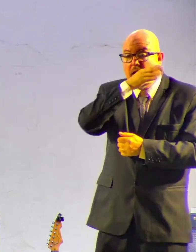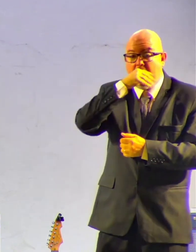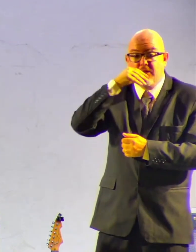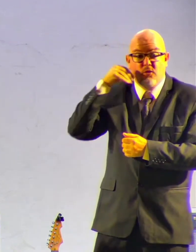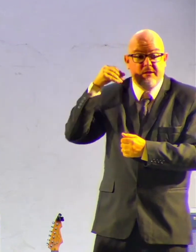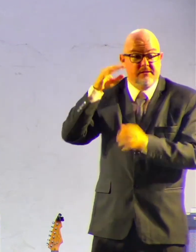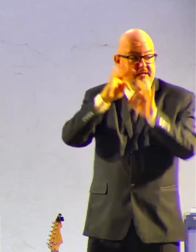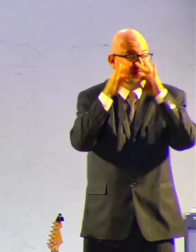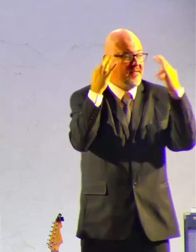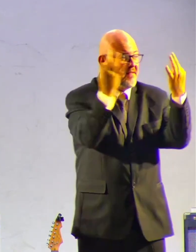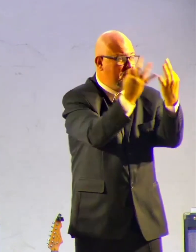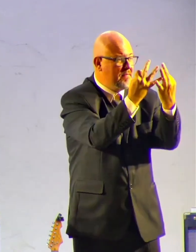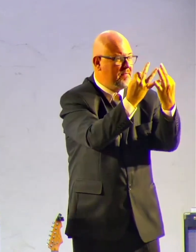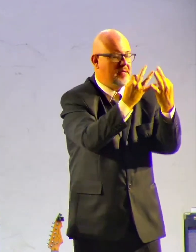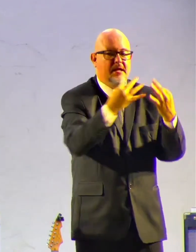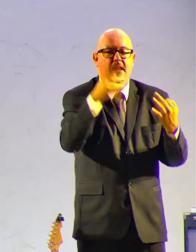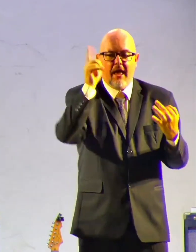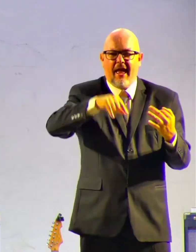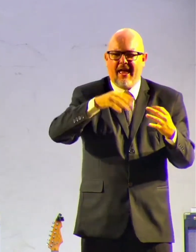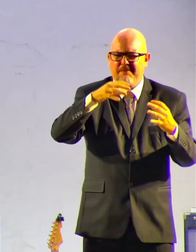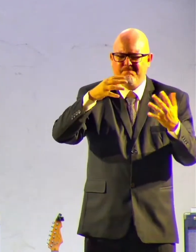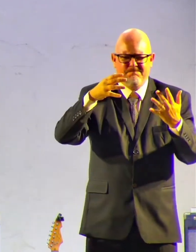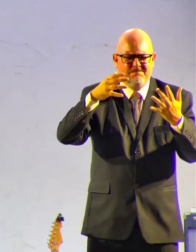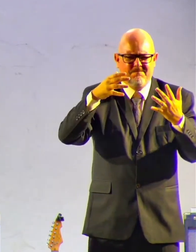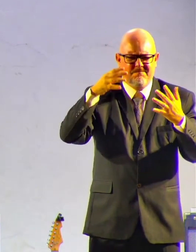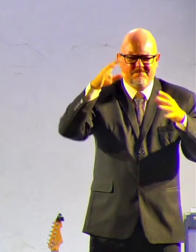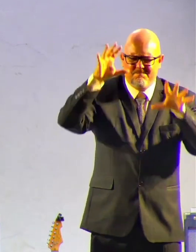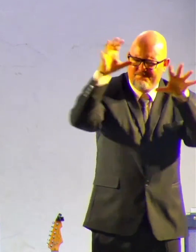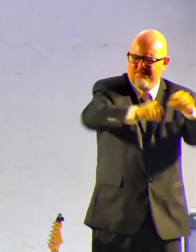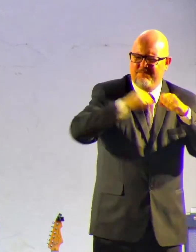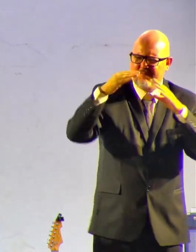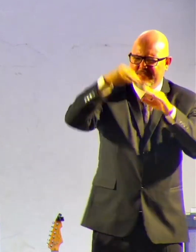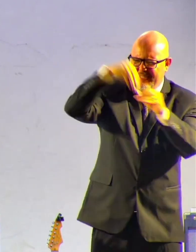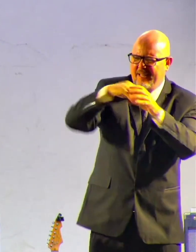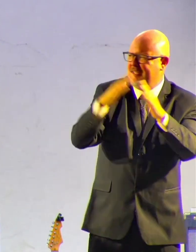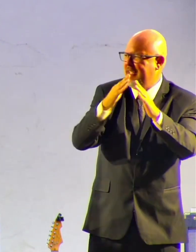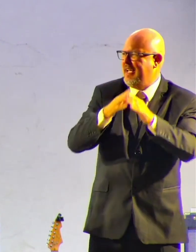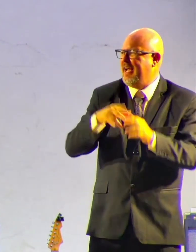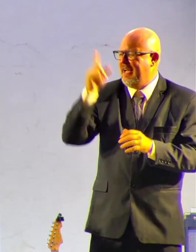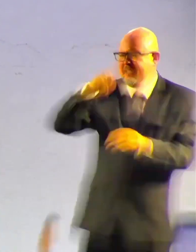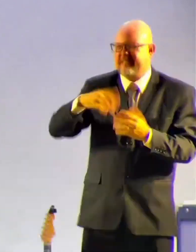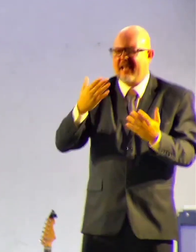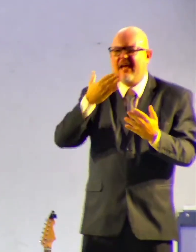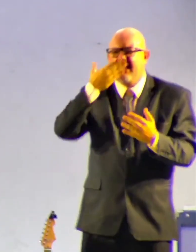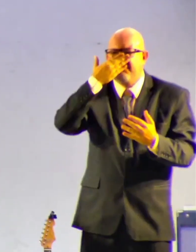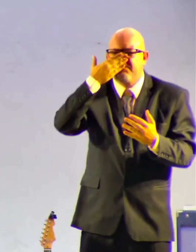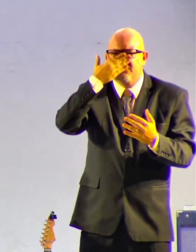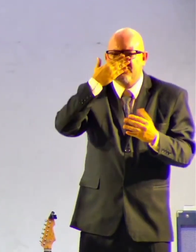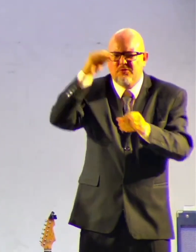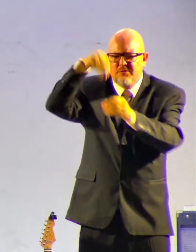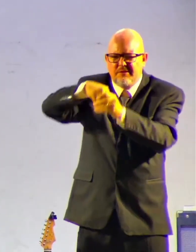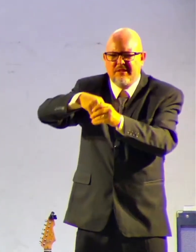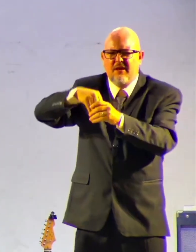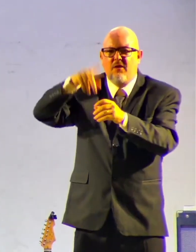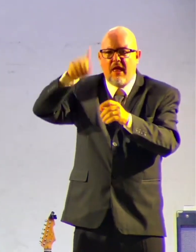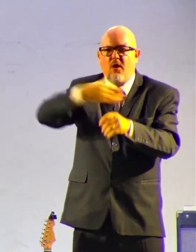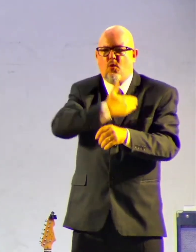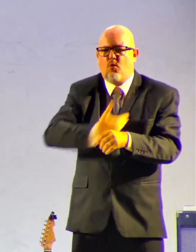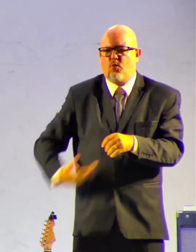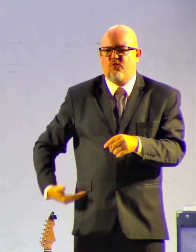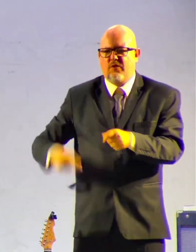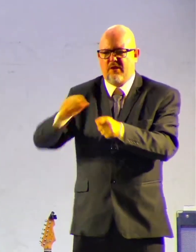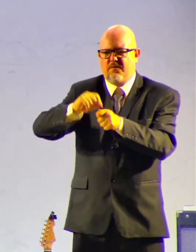Adolescentes de famílias eram arrancadas da sua casa para programas de prostituição instalados pelo